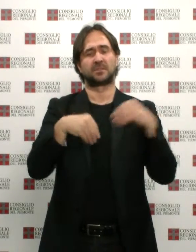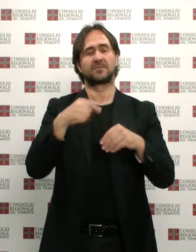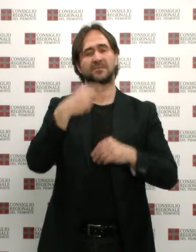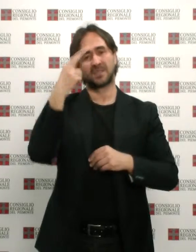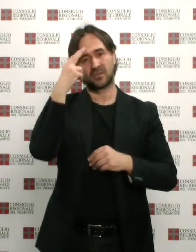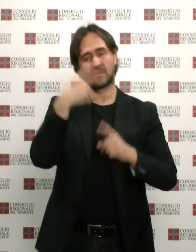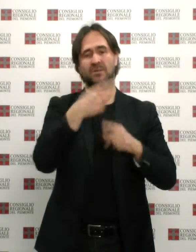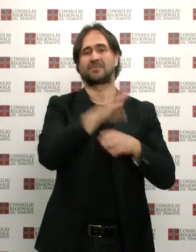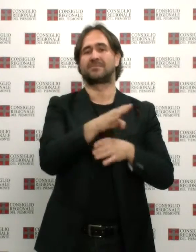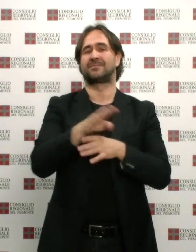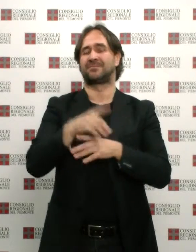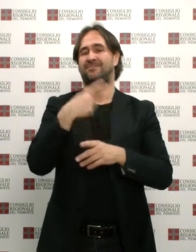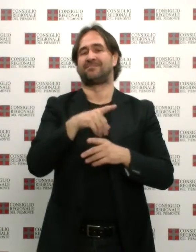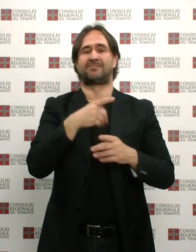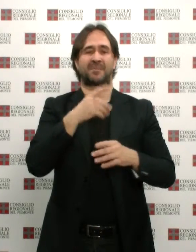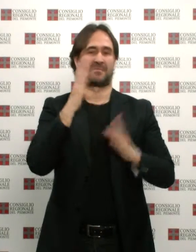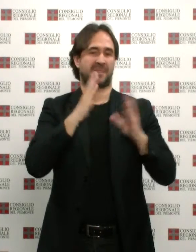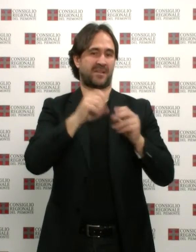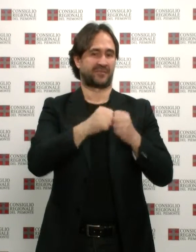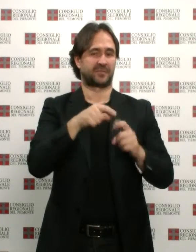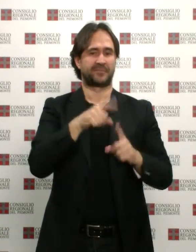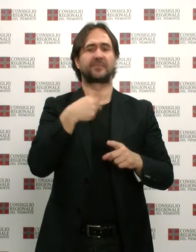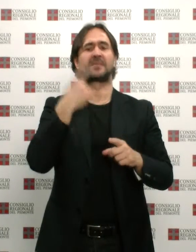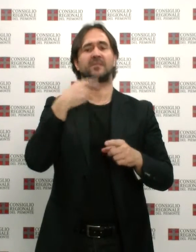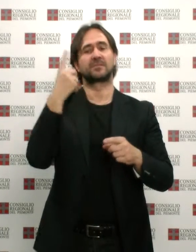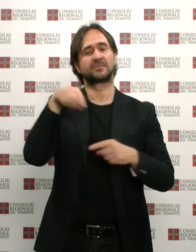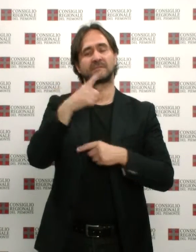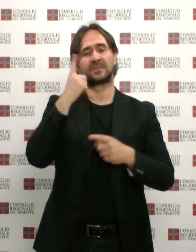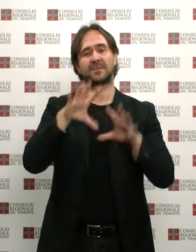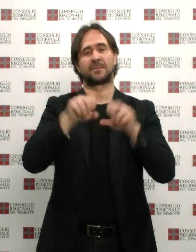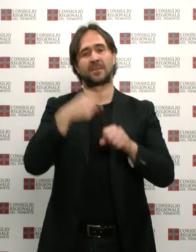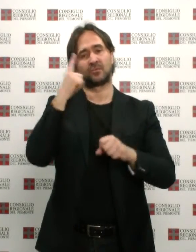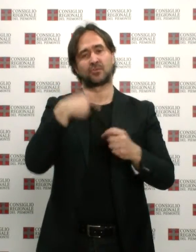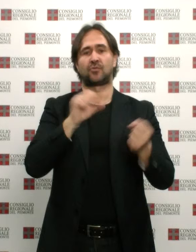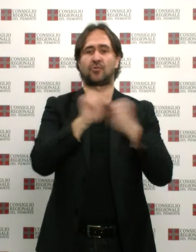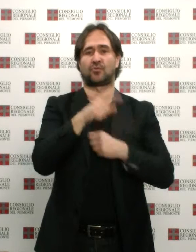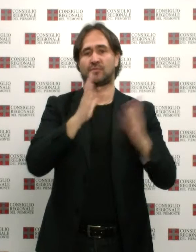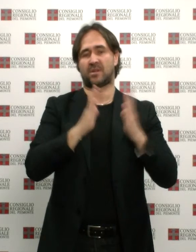e rinnovare, in nome di quelle vittime, l'impegno nella lotta alla criminalità organizzata.